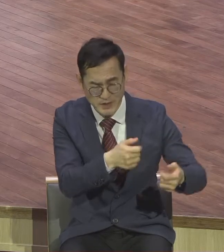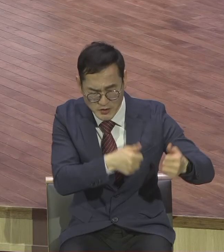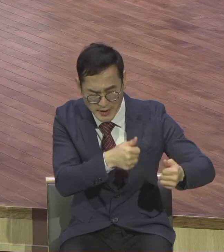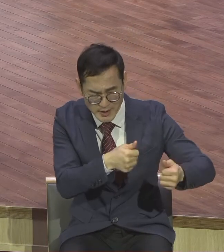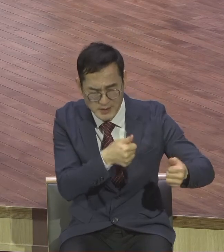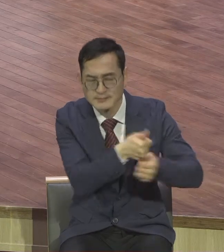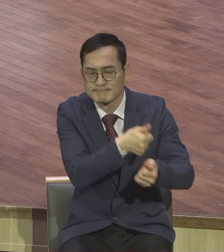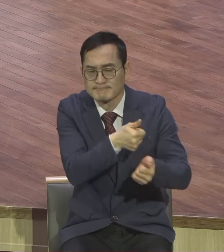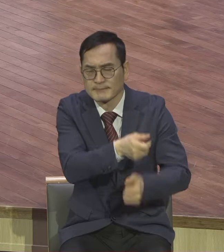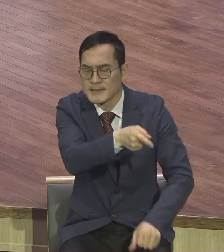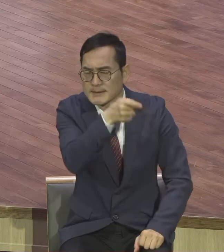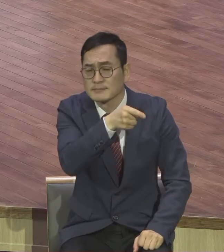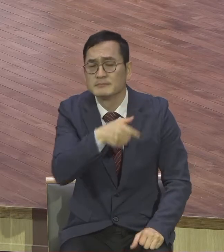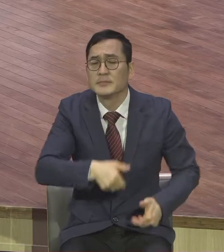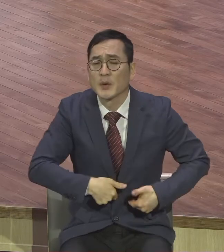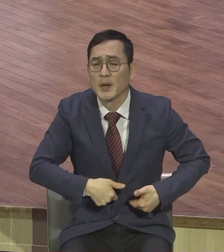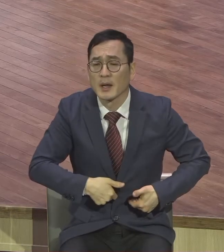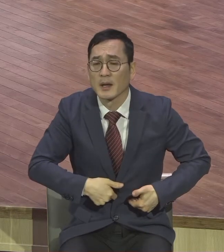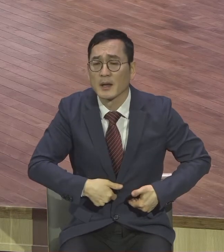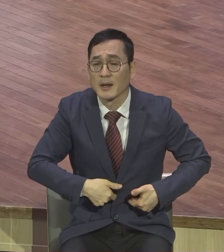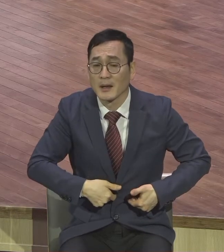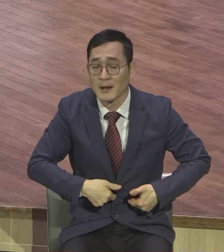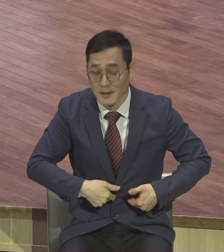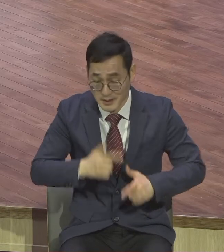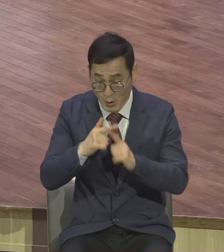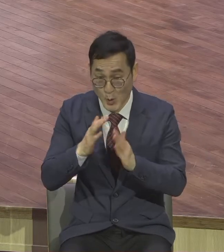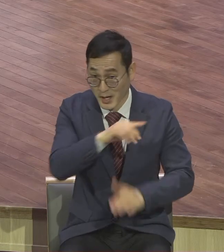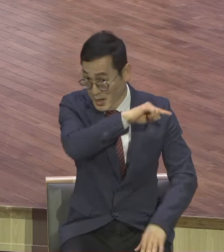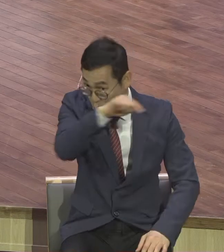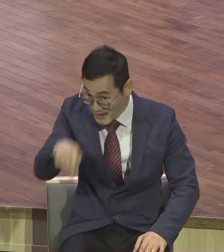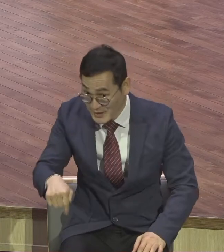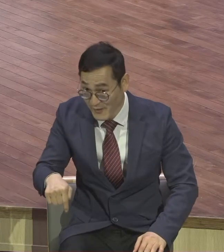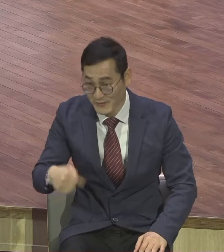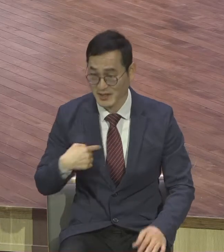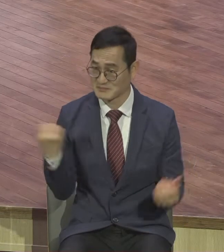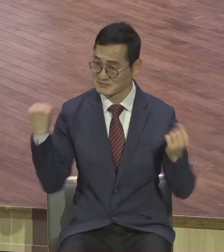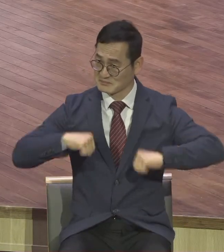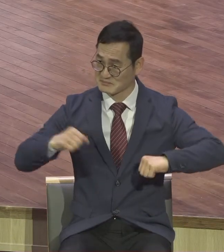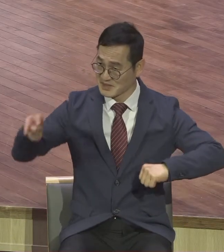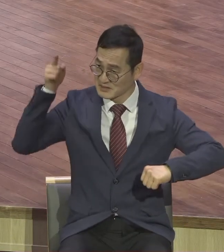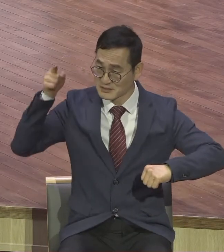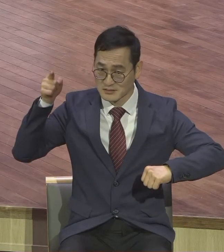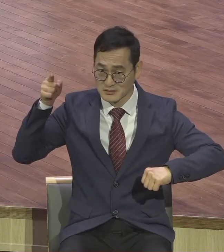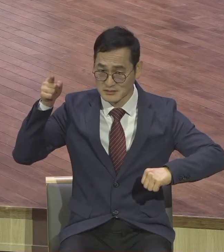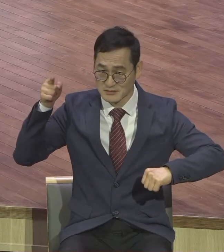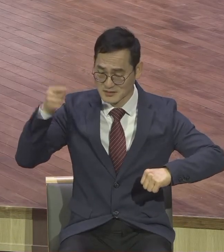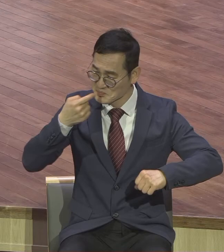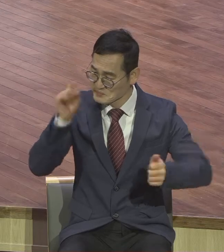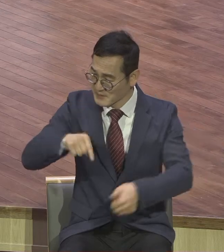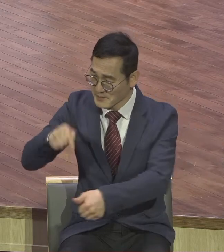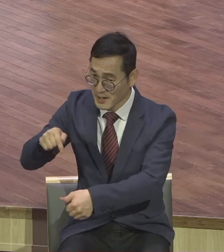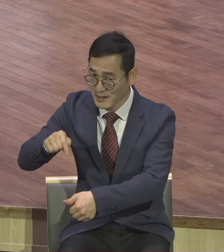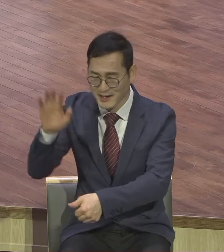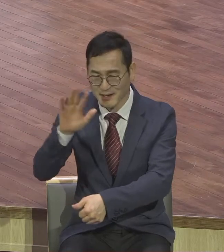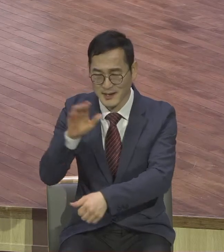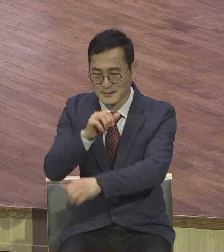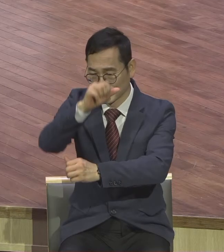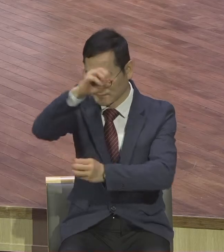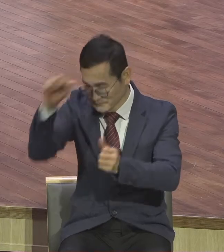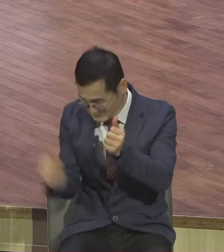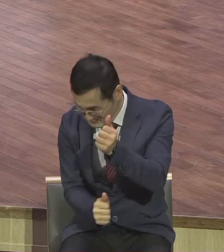되고 교회와서는 하나님의 나라를 위해서 섬기는 종이대라는 얘기예요 섬기는 자리에